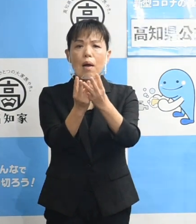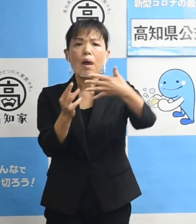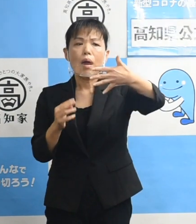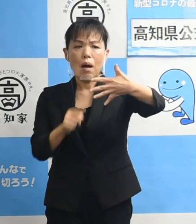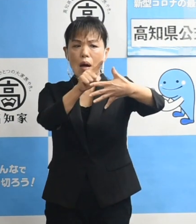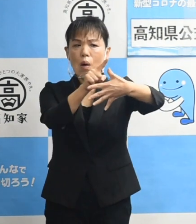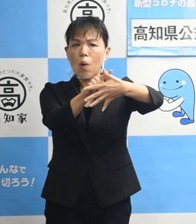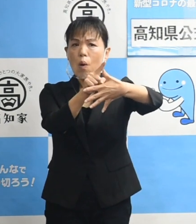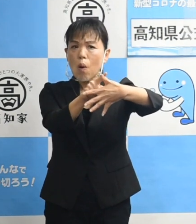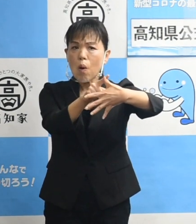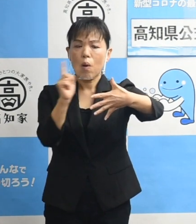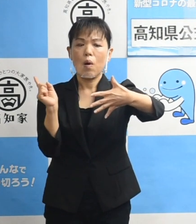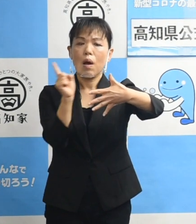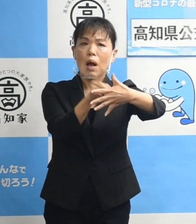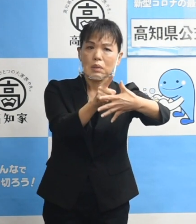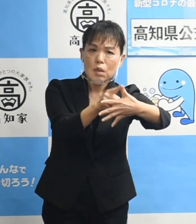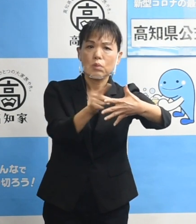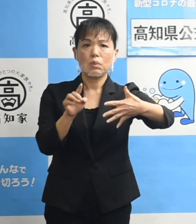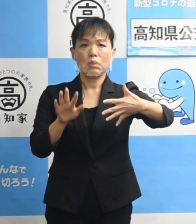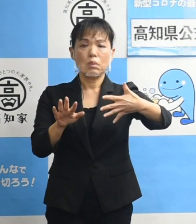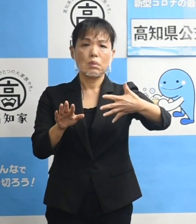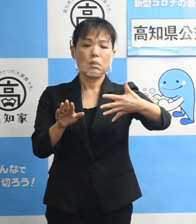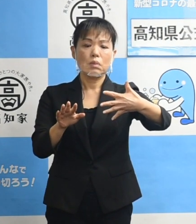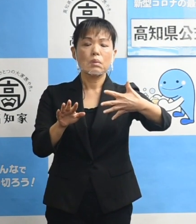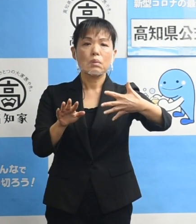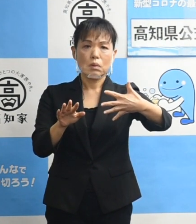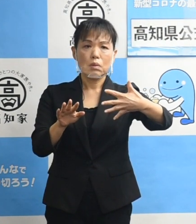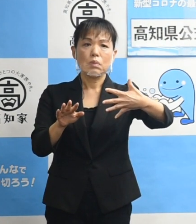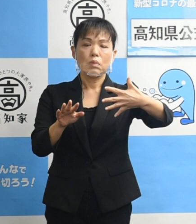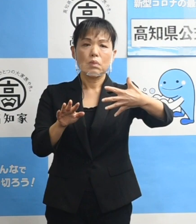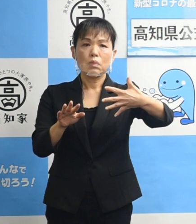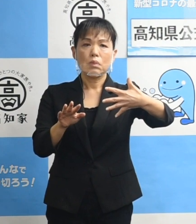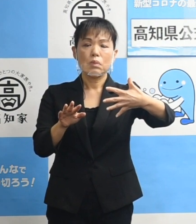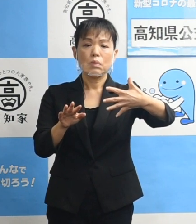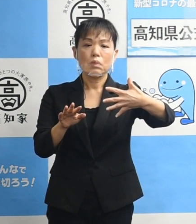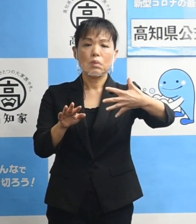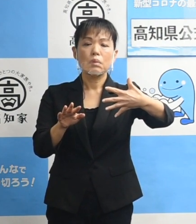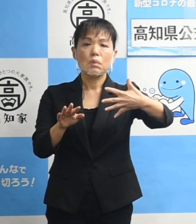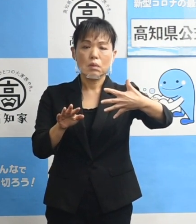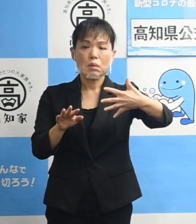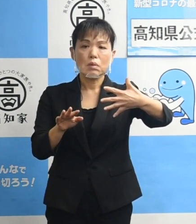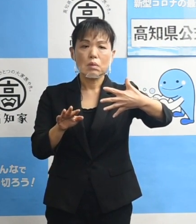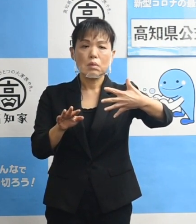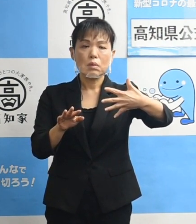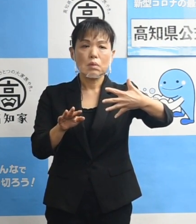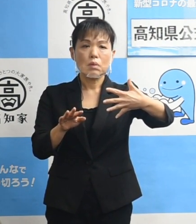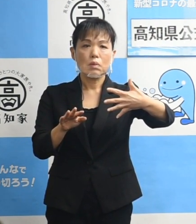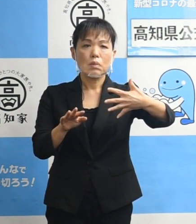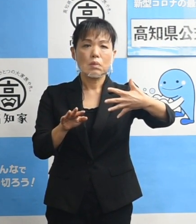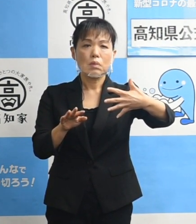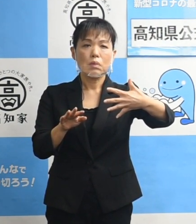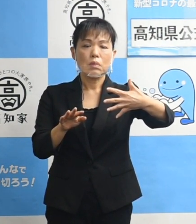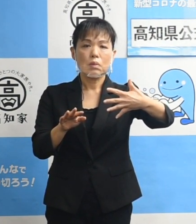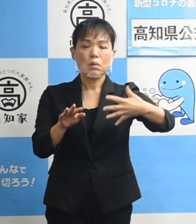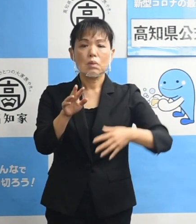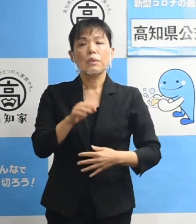事態に相当するような水準まで至っているということでございます。でまただ一方で、丸